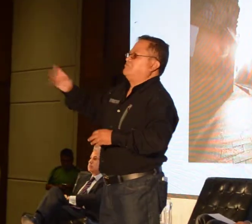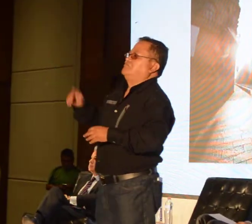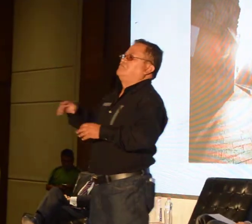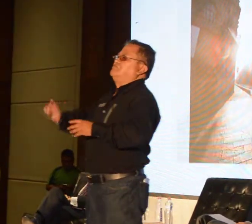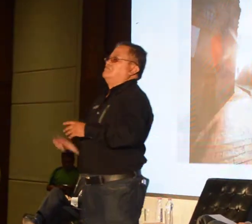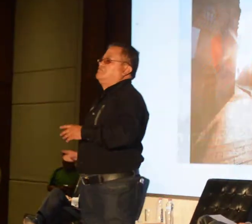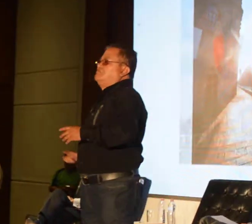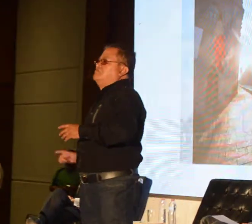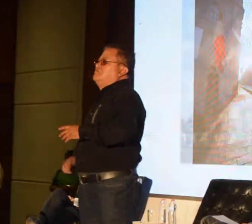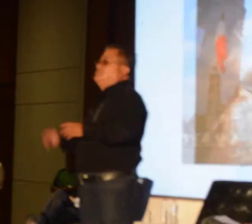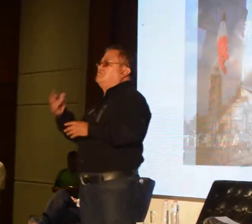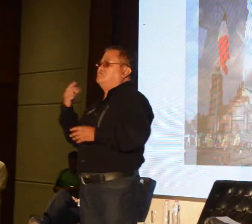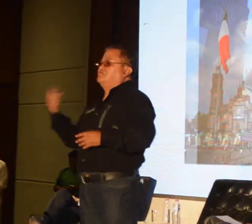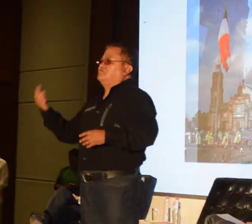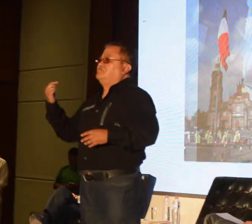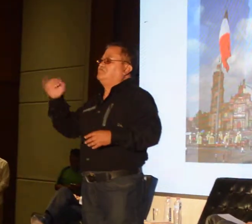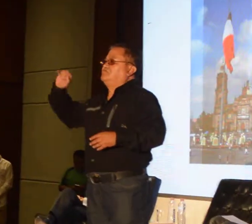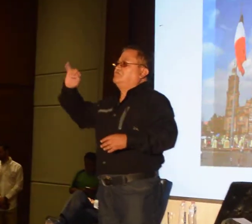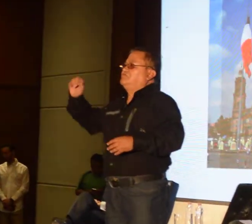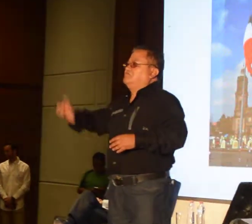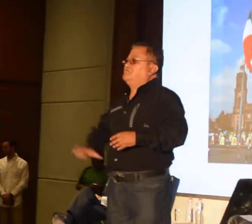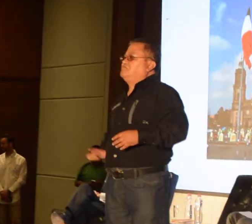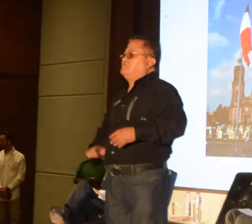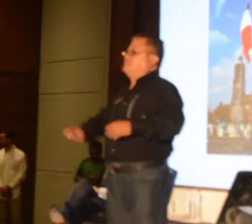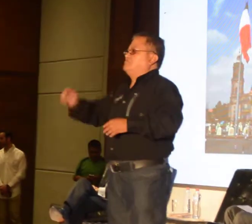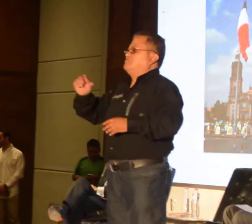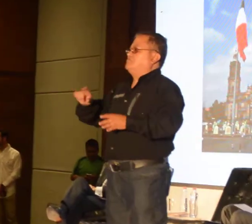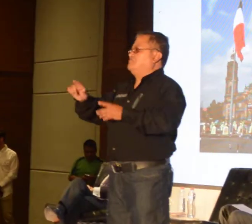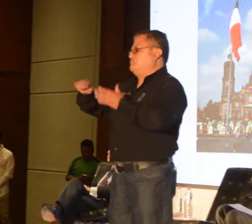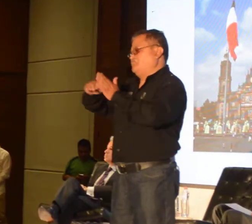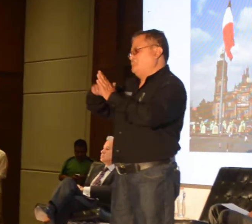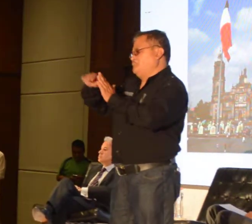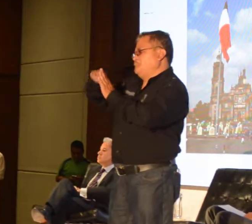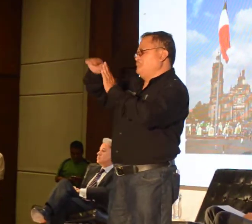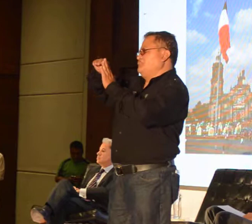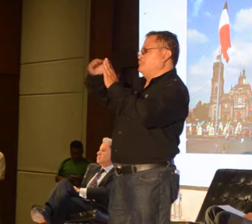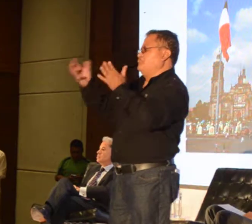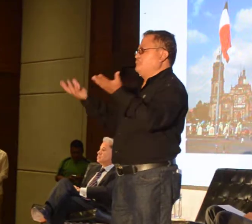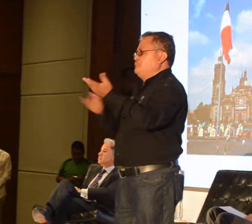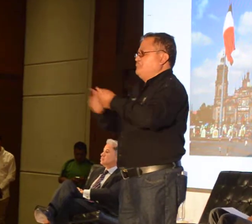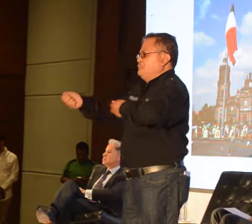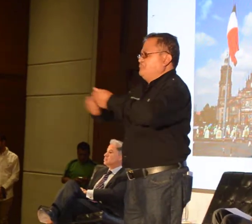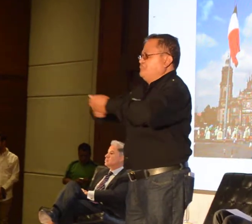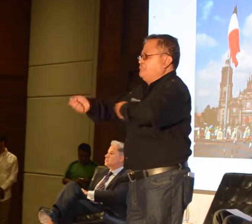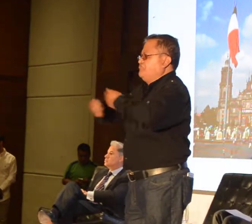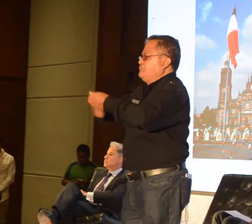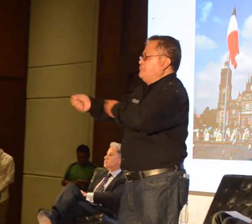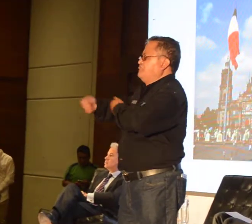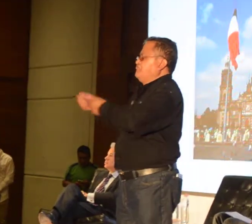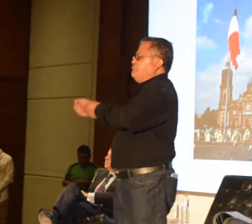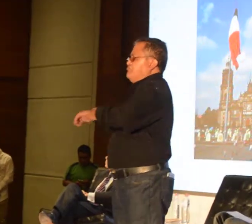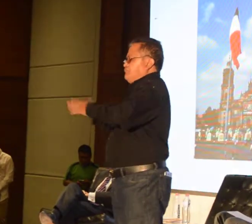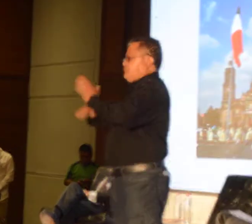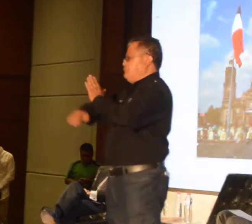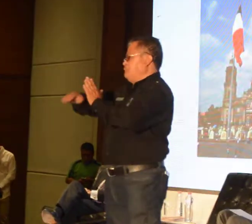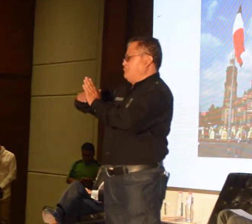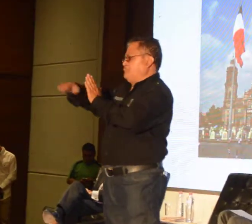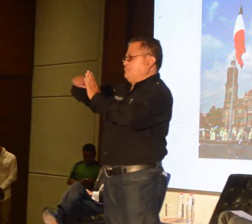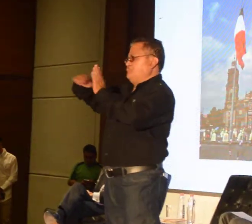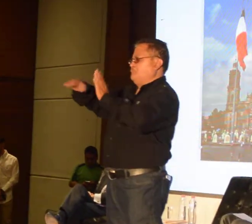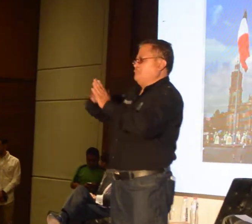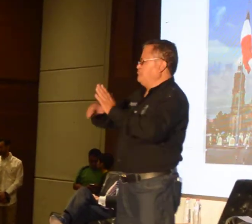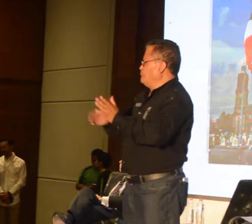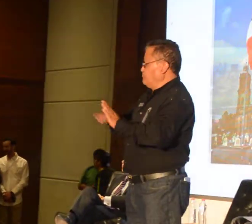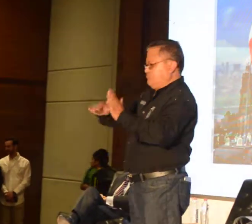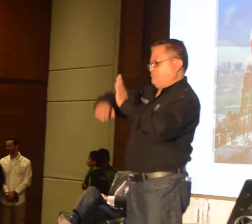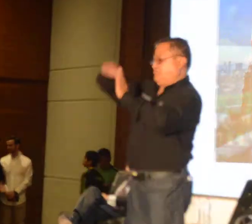México, es decir, un nivel de gobierno metropolitano para la coordinación de políticas públicas, de desarrollo urbano y para